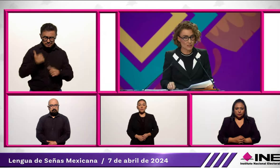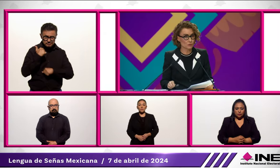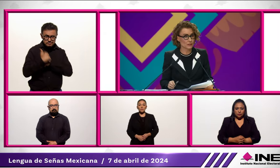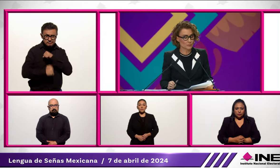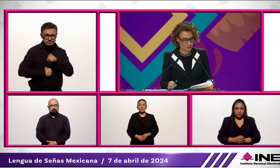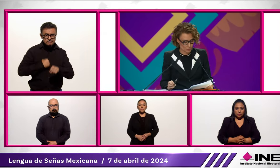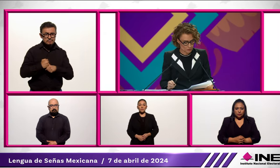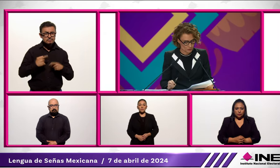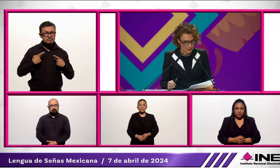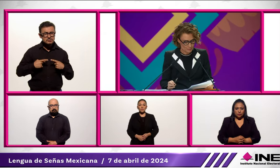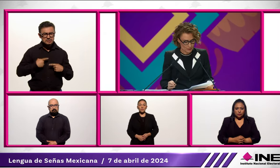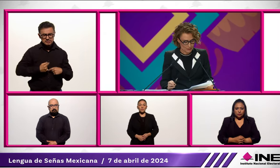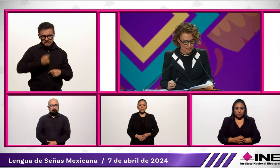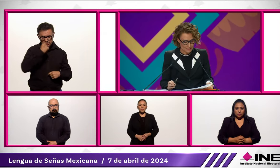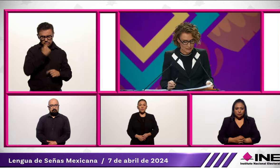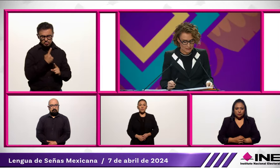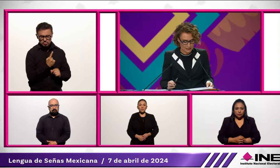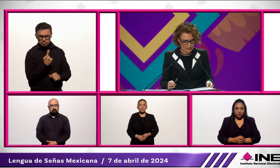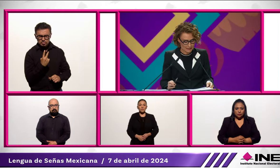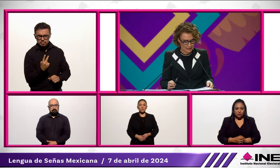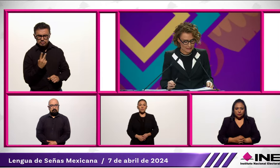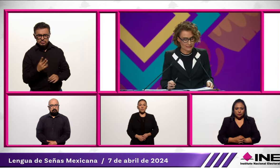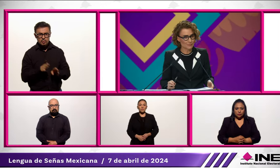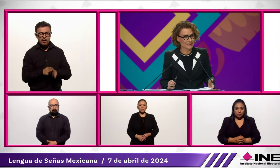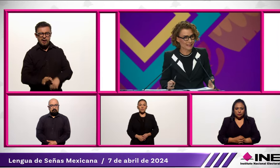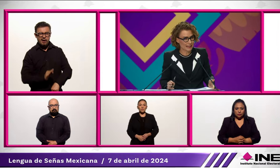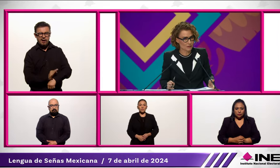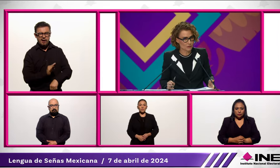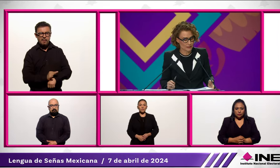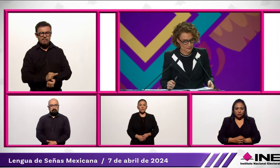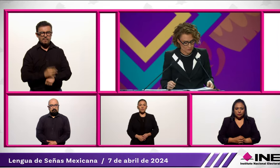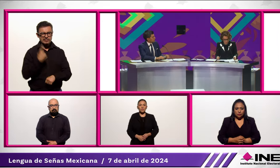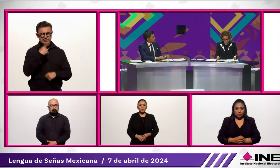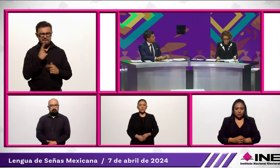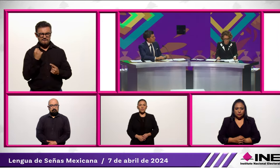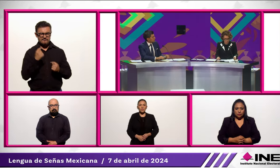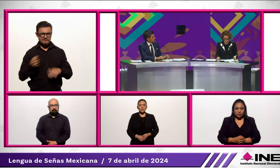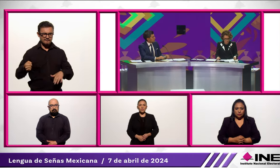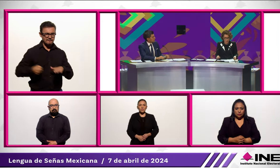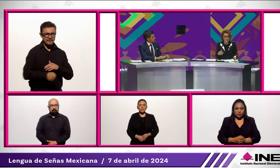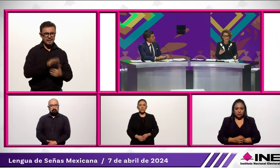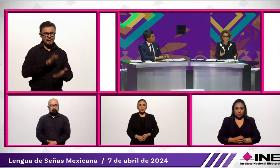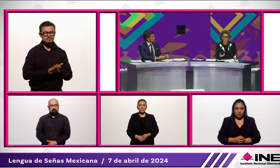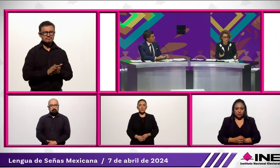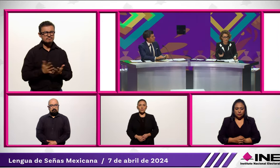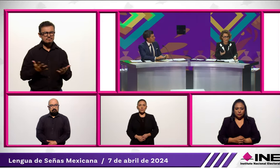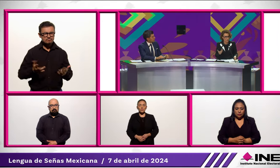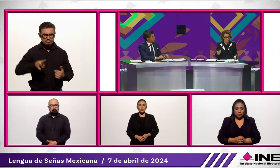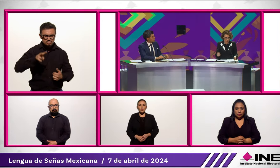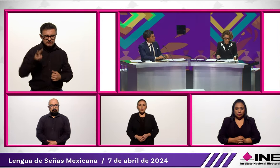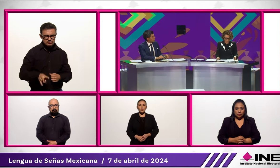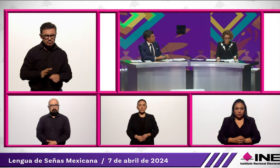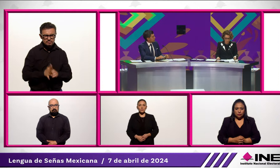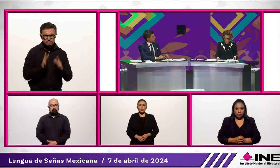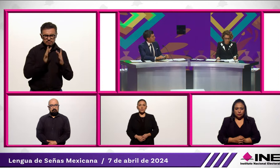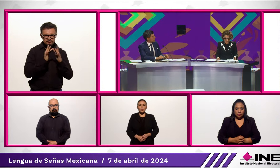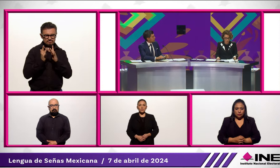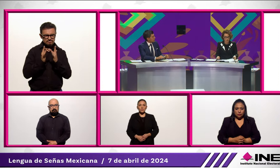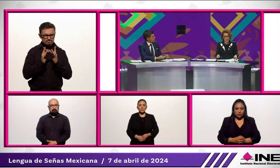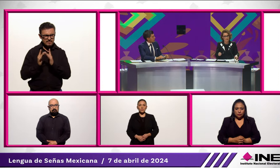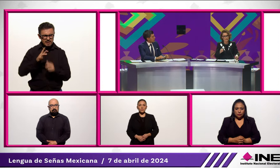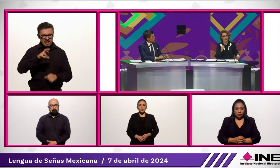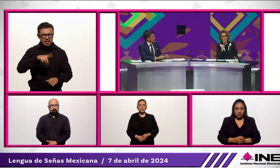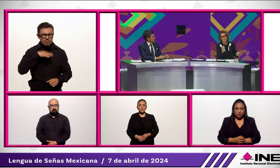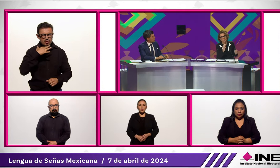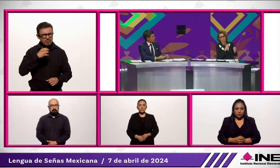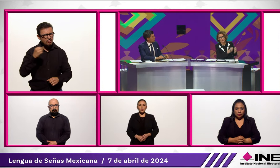bien chivos expiatorios, pero realmente que se hayan desmantelado redes de corrupción o que el dinero se haya recuperado son muy pocos